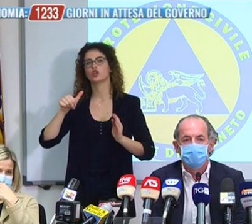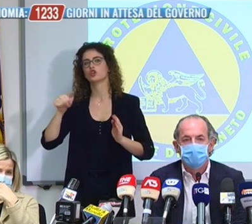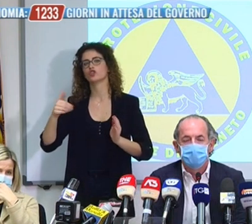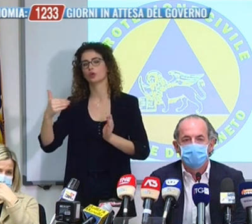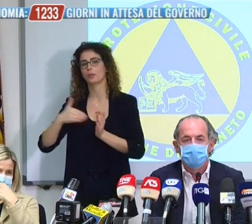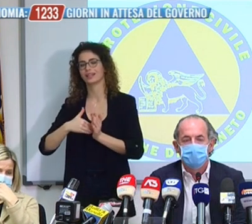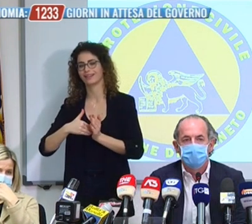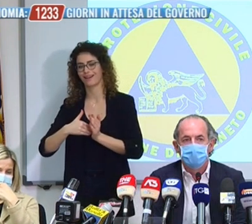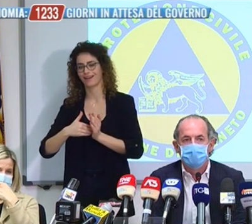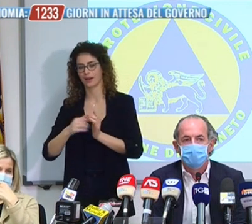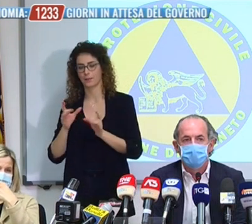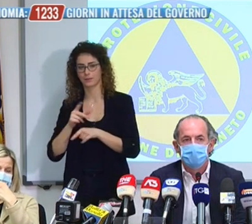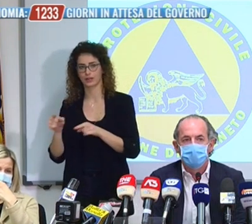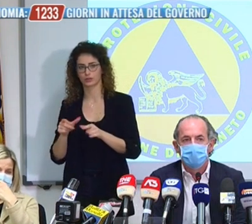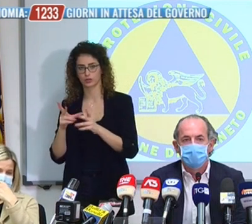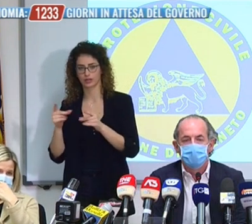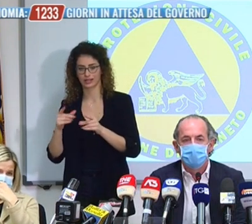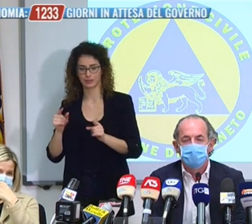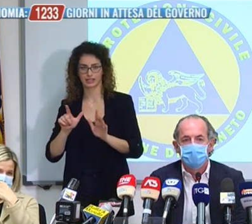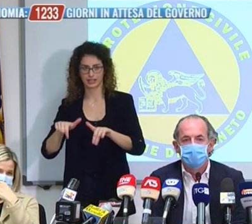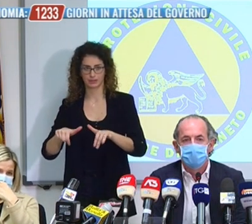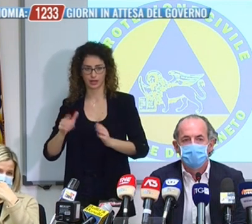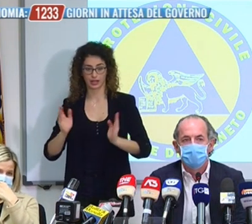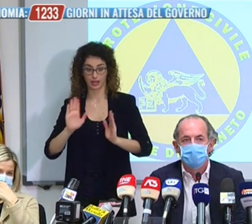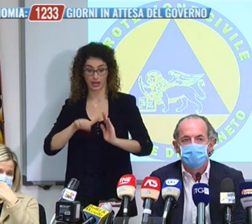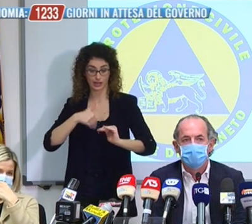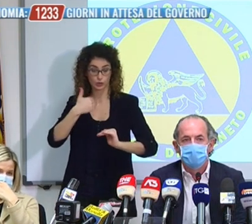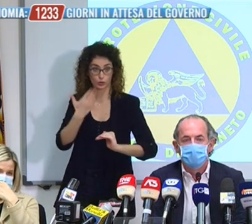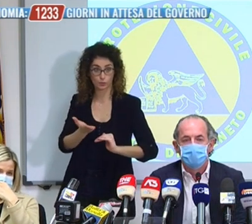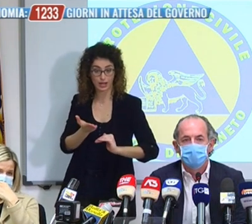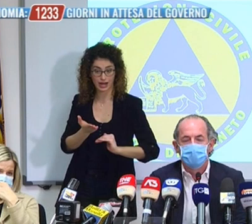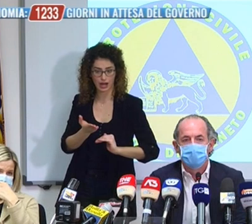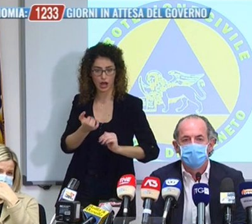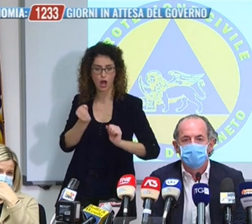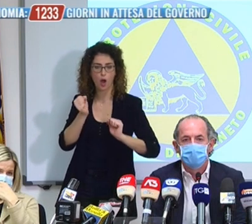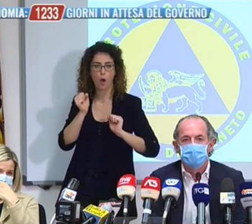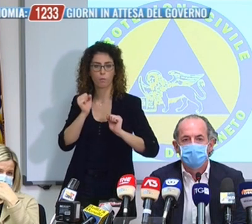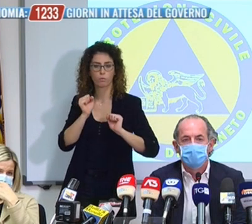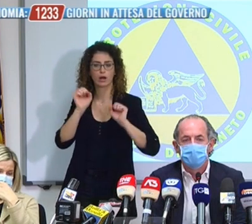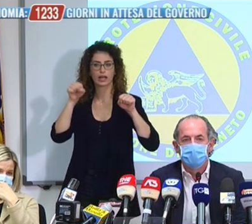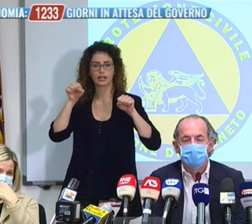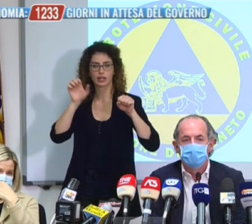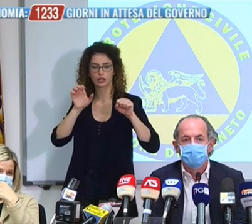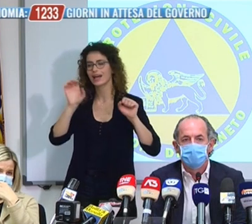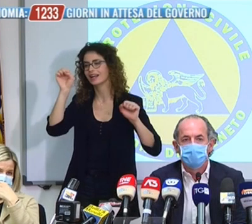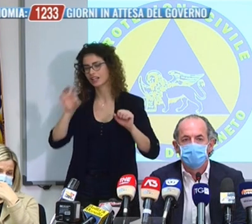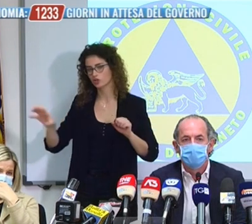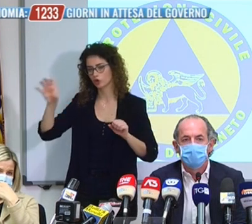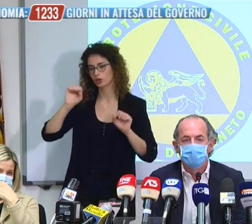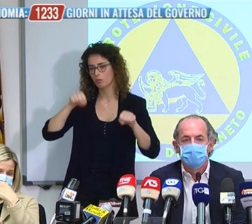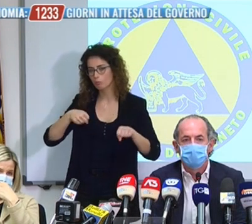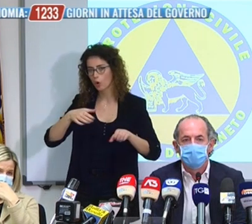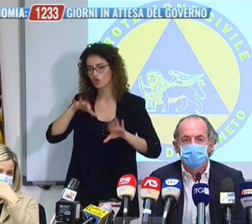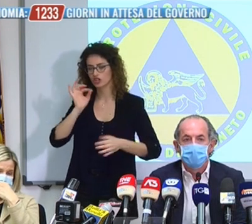settimanale, oltre la quale, se ho capito, viene data facoltà, ma non obbligo, alle regioni di chiudere. Era per